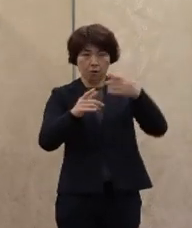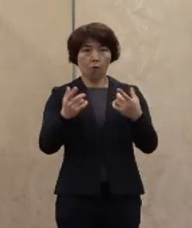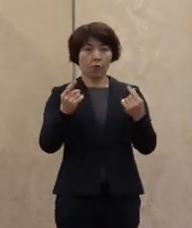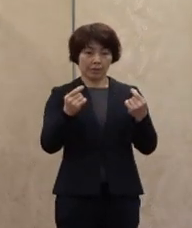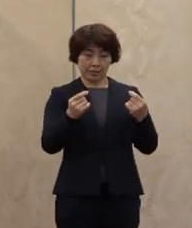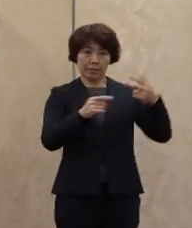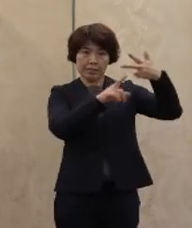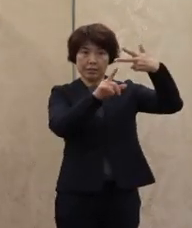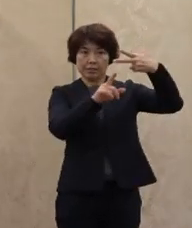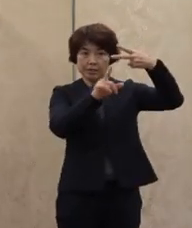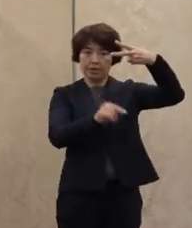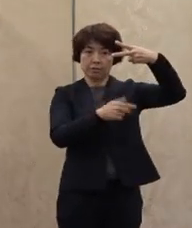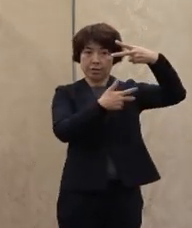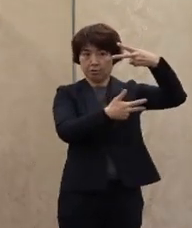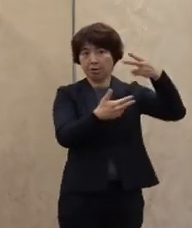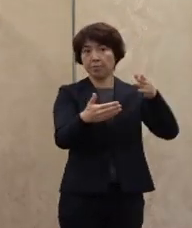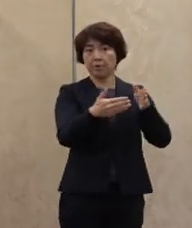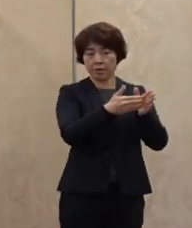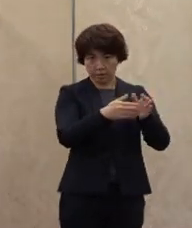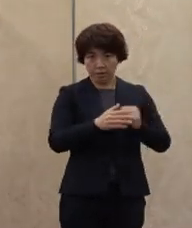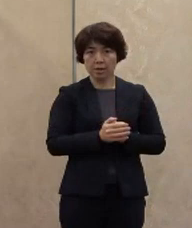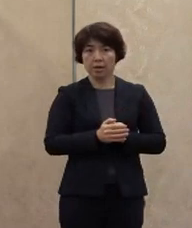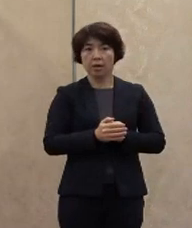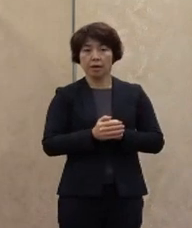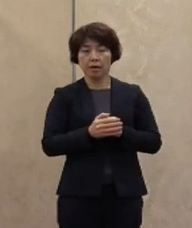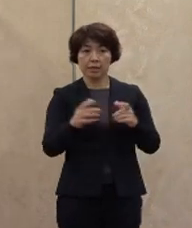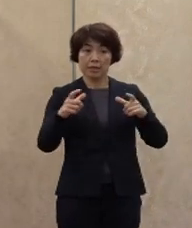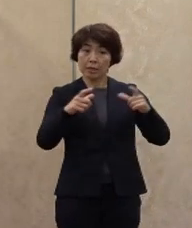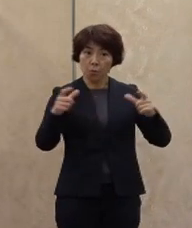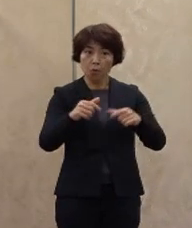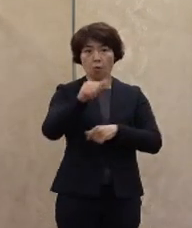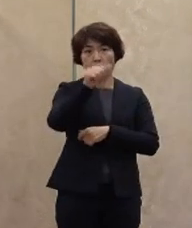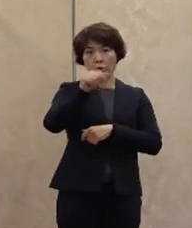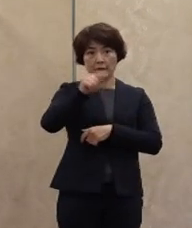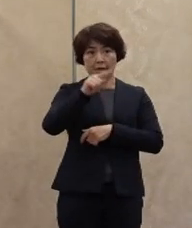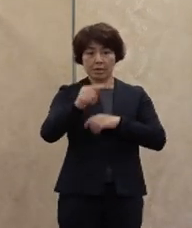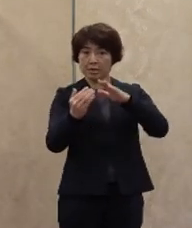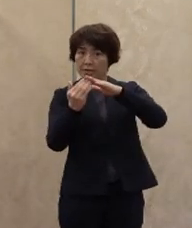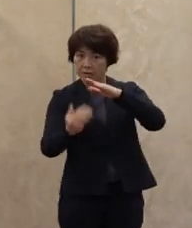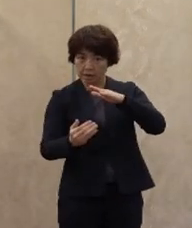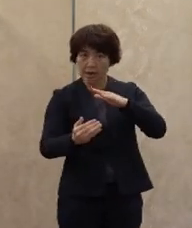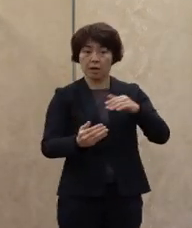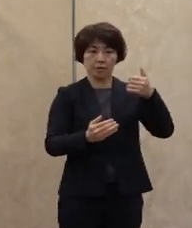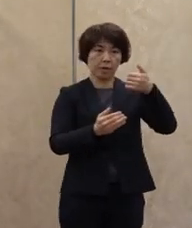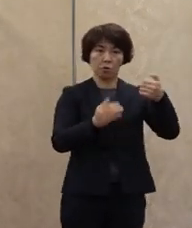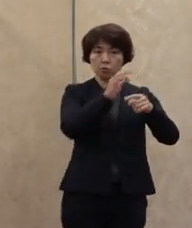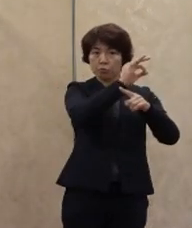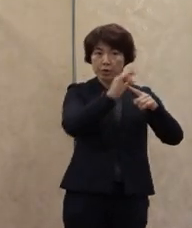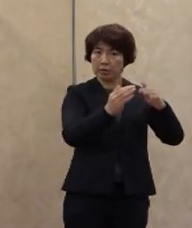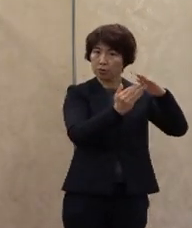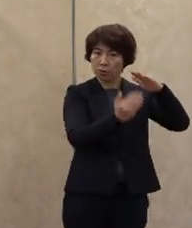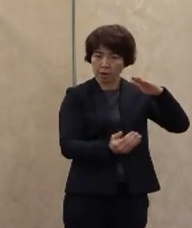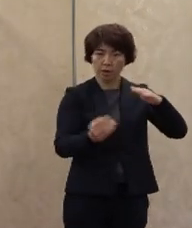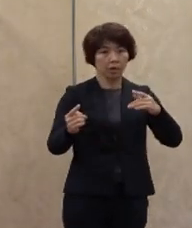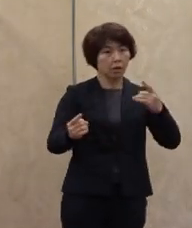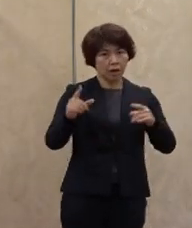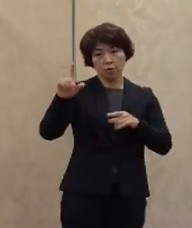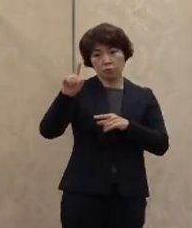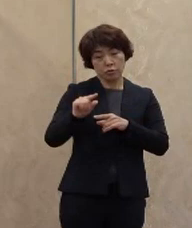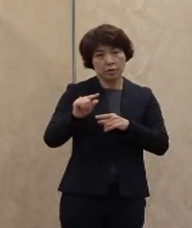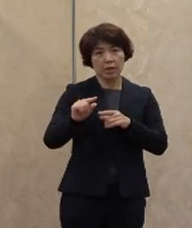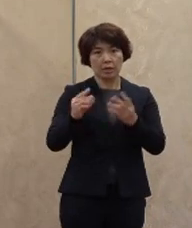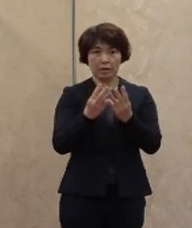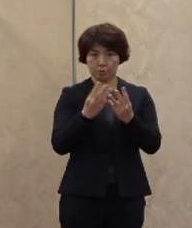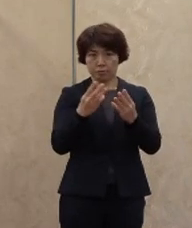期間、2月7日までの間ですが、5000人以下、そして 50% 以下のどちらか少ない方で、これはお願いしたい